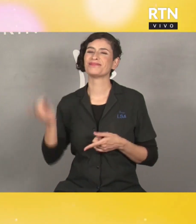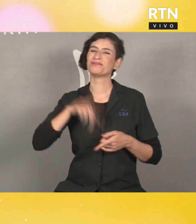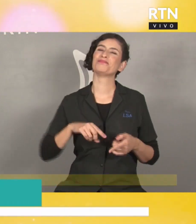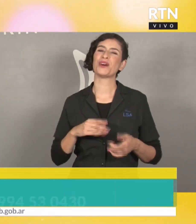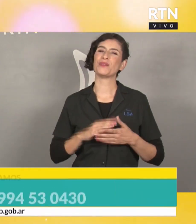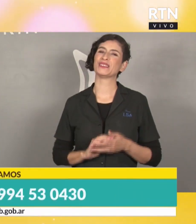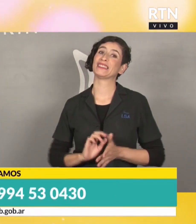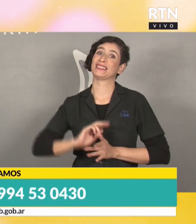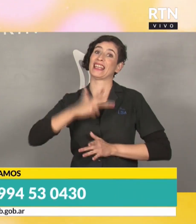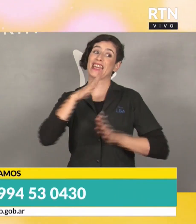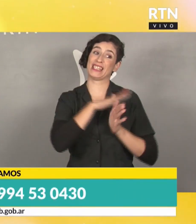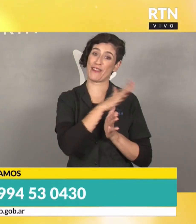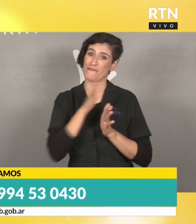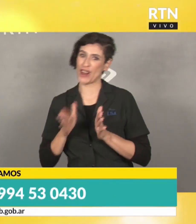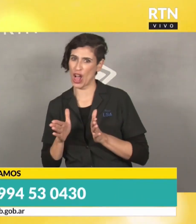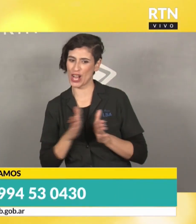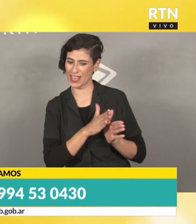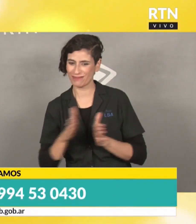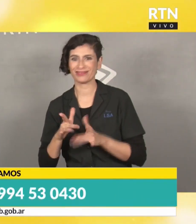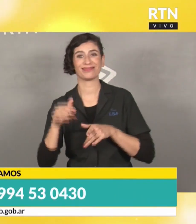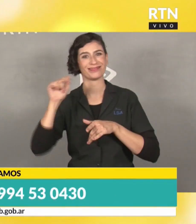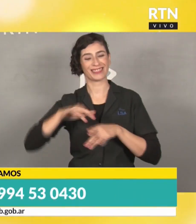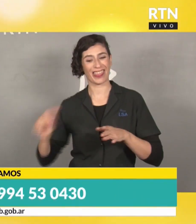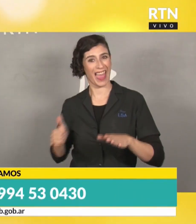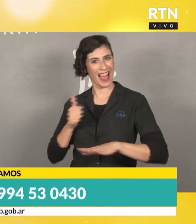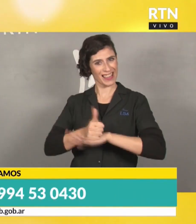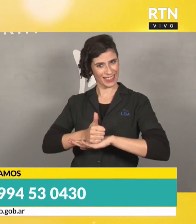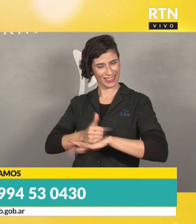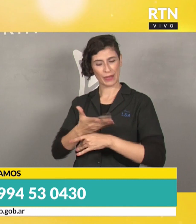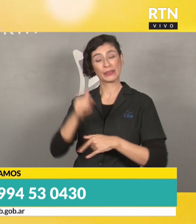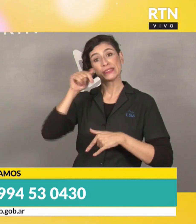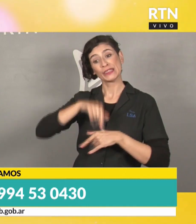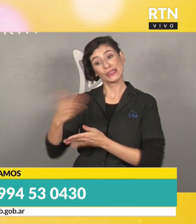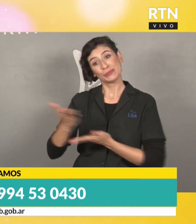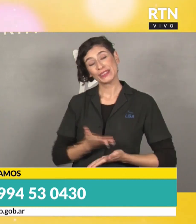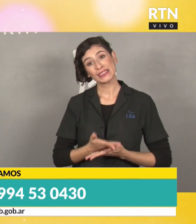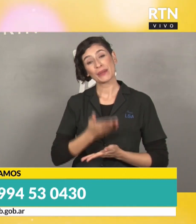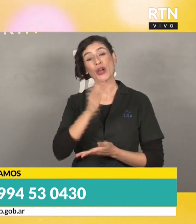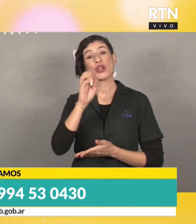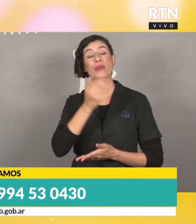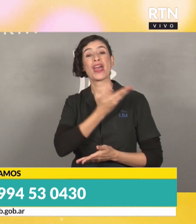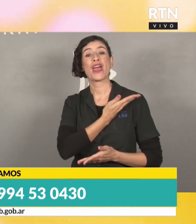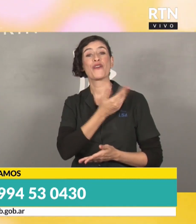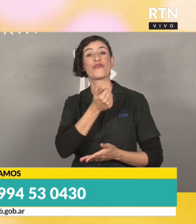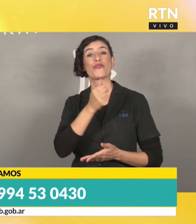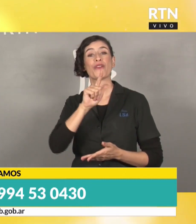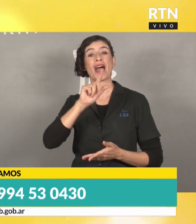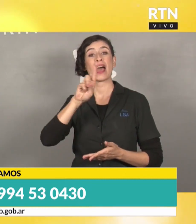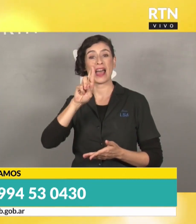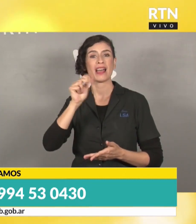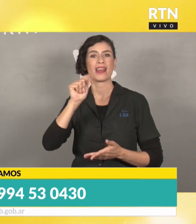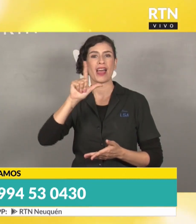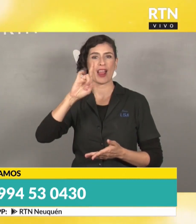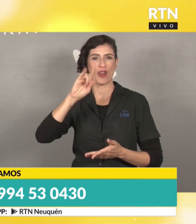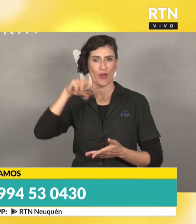Regresamos en nuestro tercer bloque de Acá Estamos. Ahora me acompaña Madame Faraluna. Vamos a tener una nueva y les damos